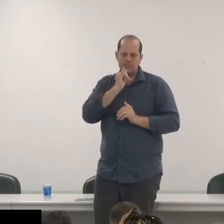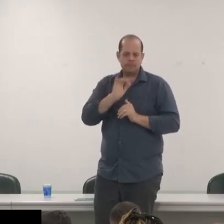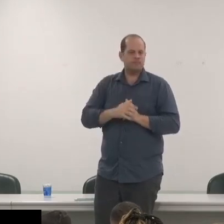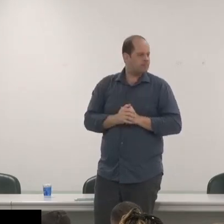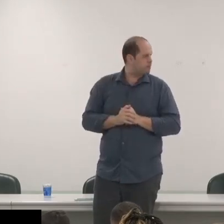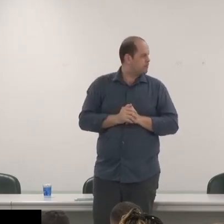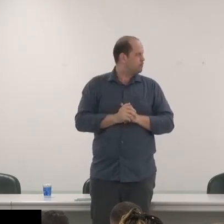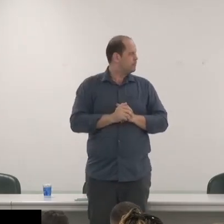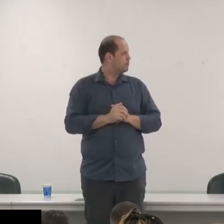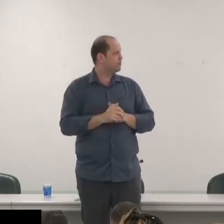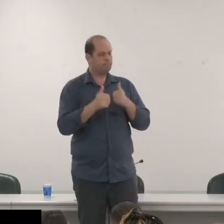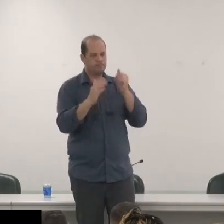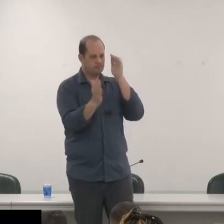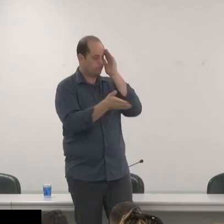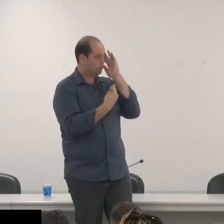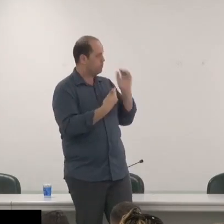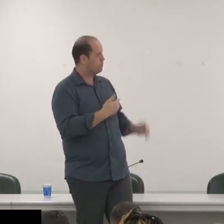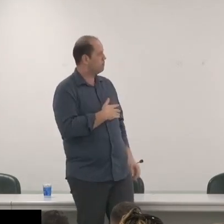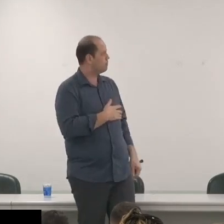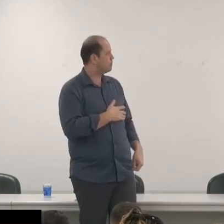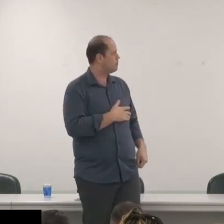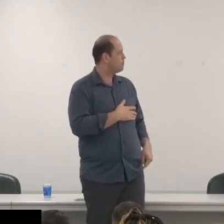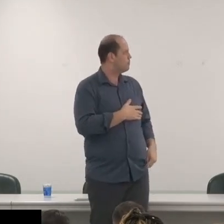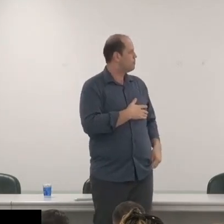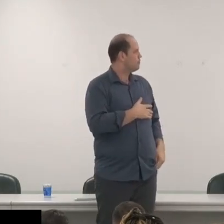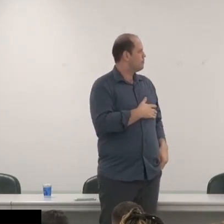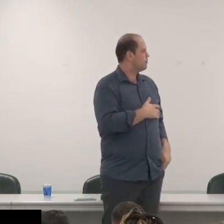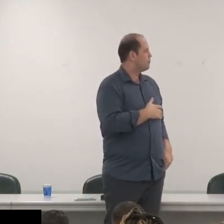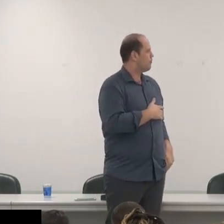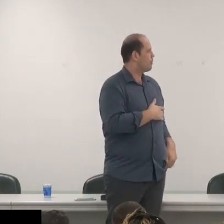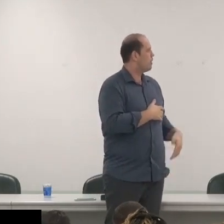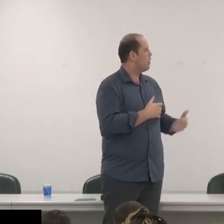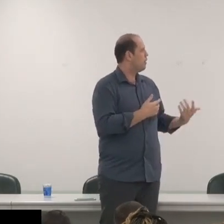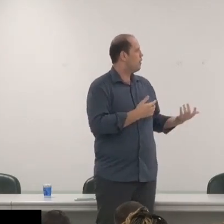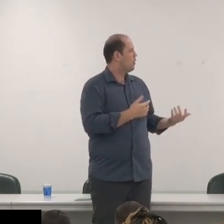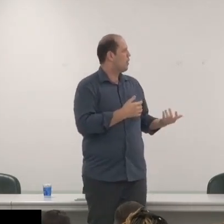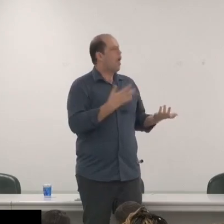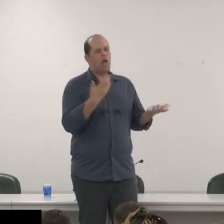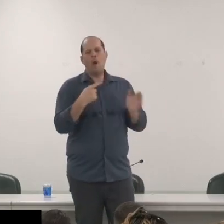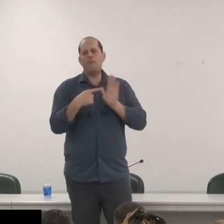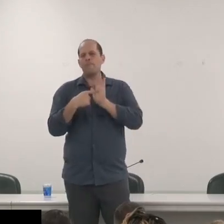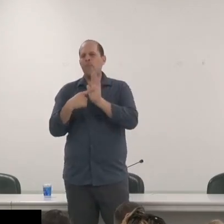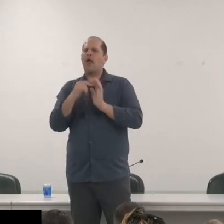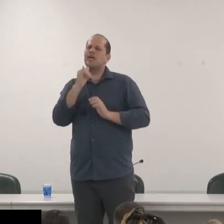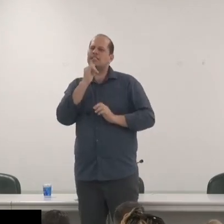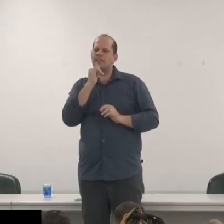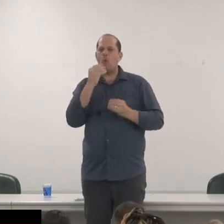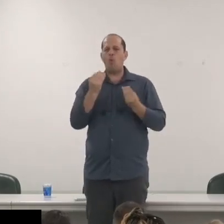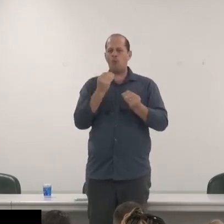da pesquisa que precisa ser ainda aprofundada, faz parte dos meus projetos futuros.